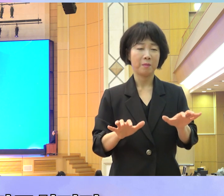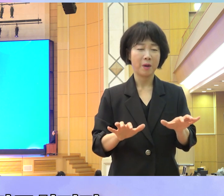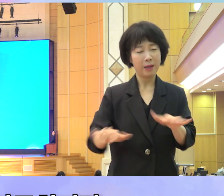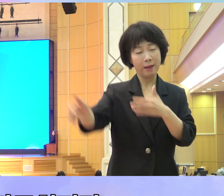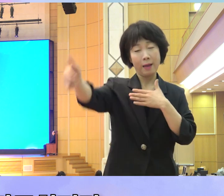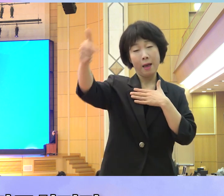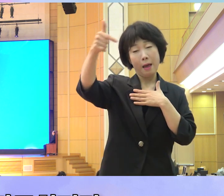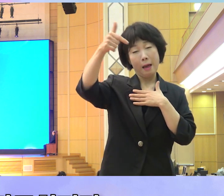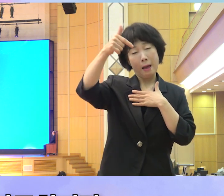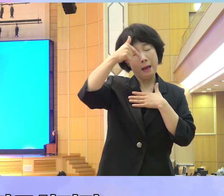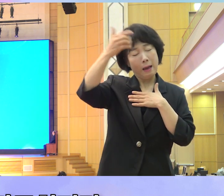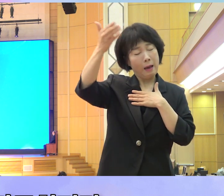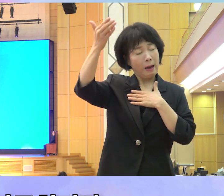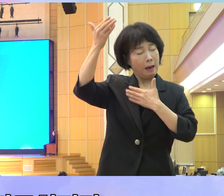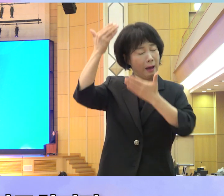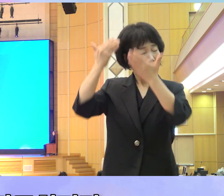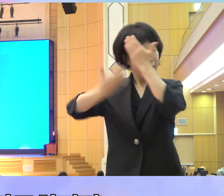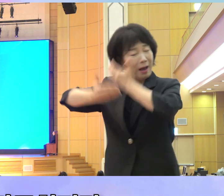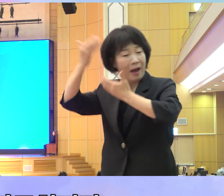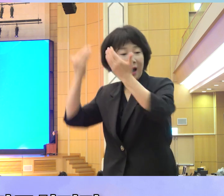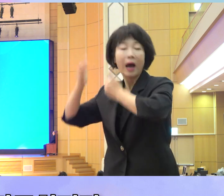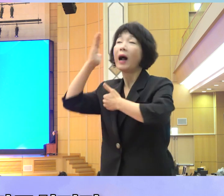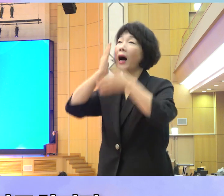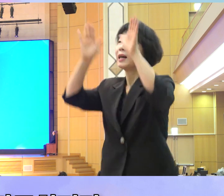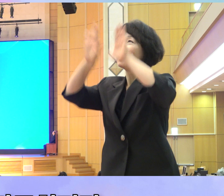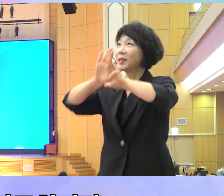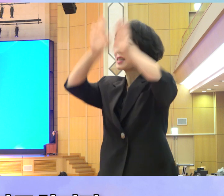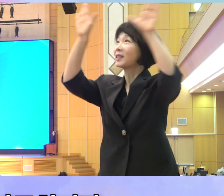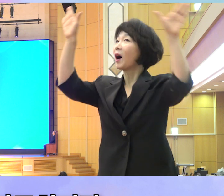아주 먼 옛날